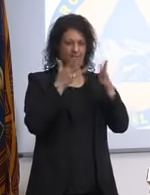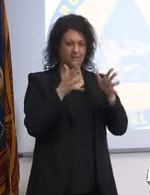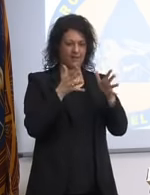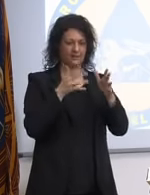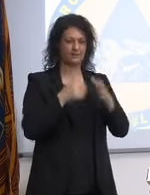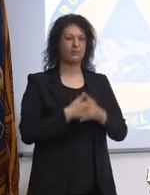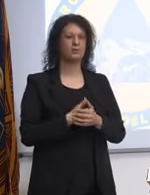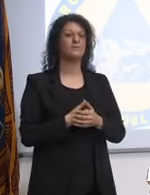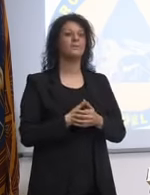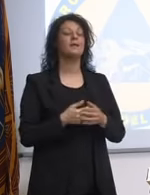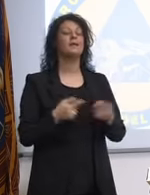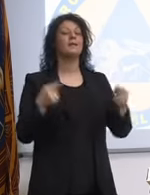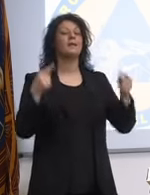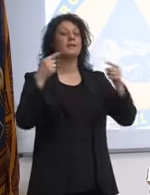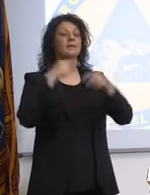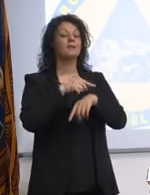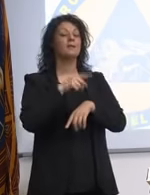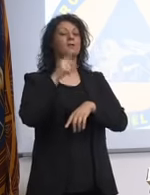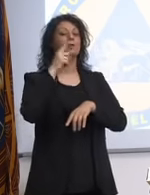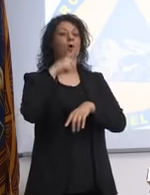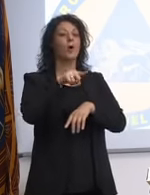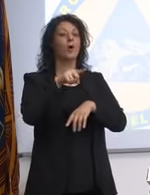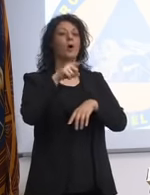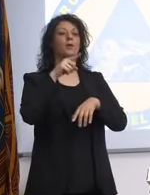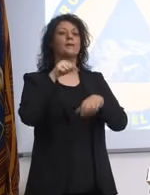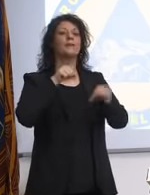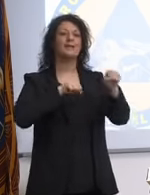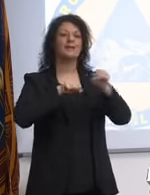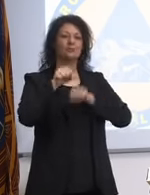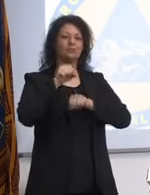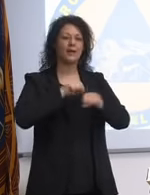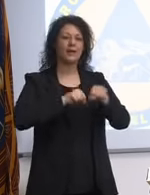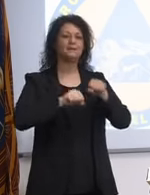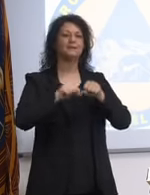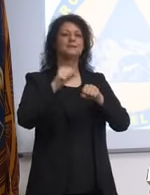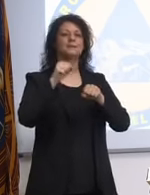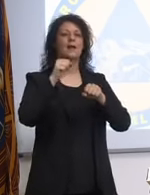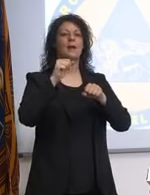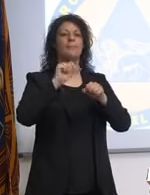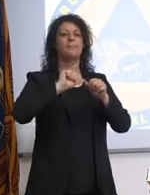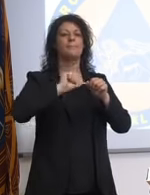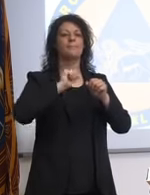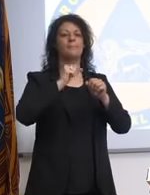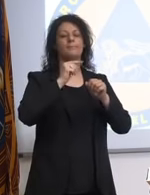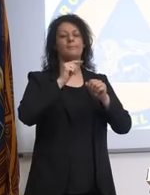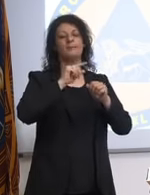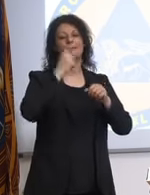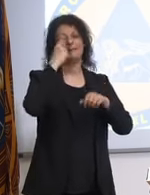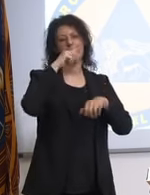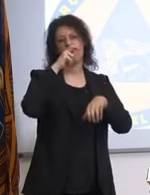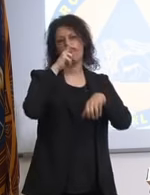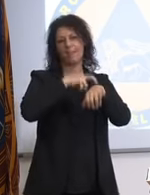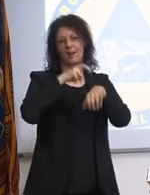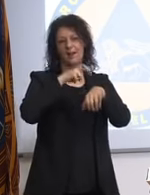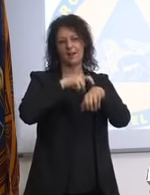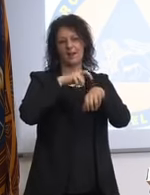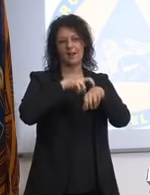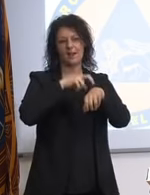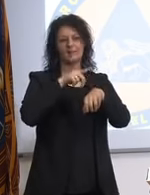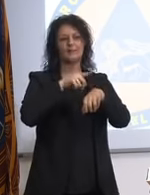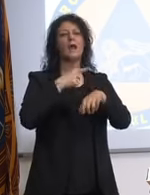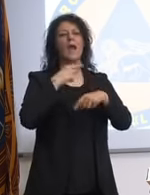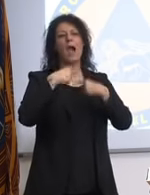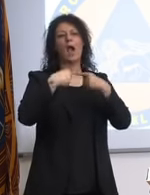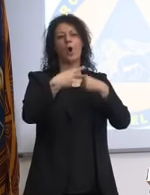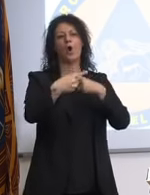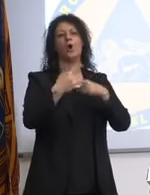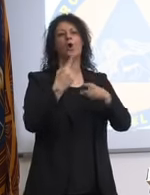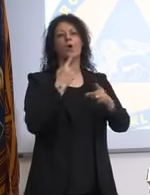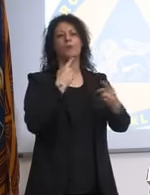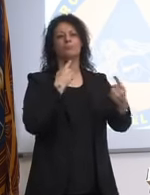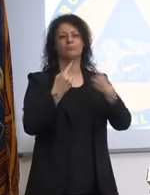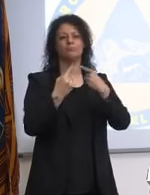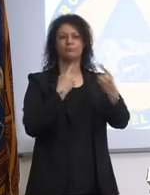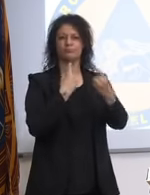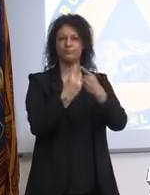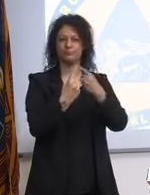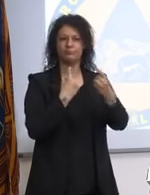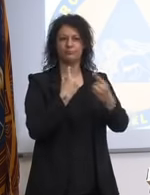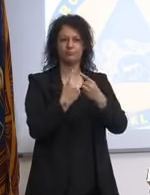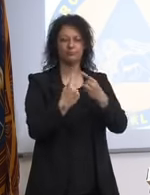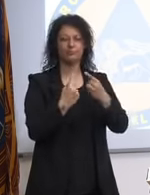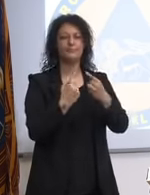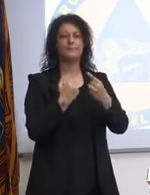la dirigenza, quindi primo e secondo livello di dirigenza, quindi medici, le trattative sono avanti, si